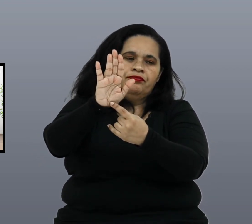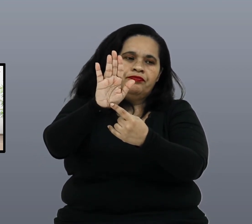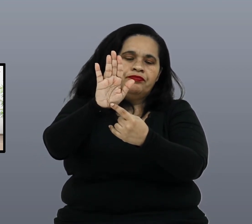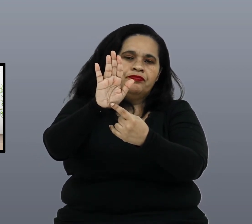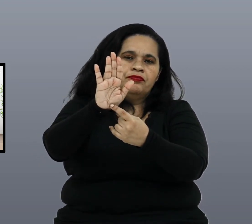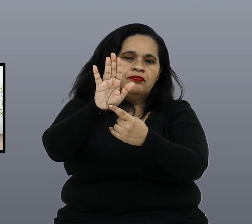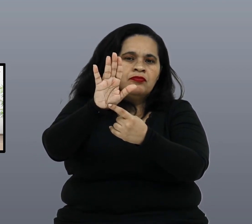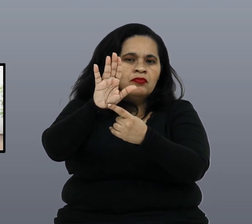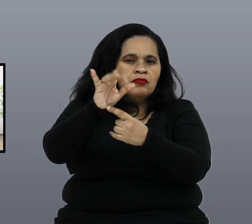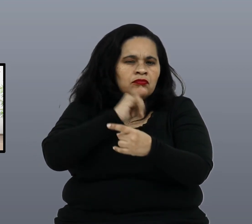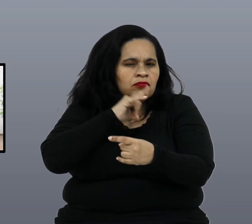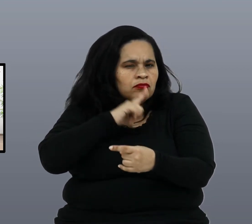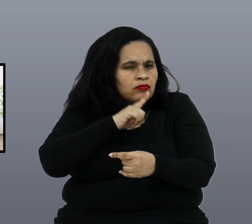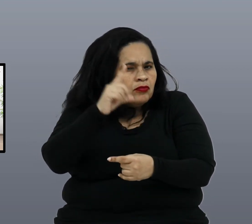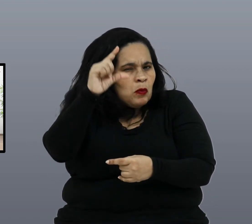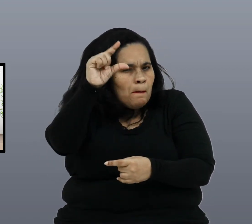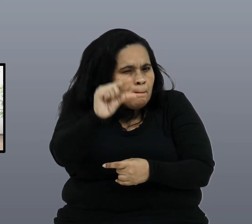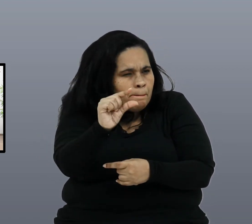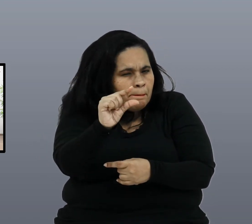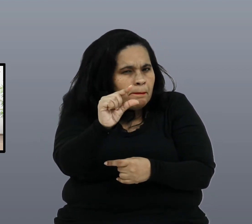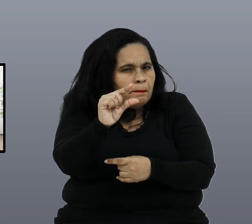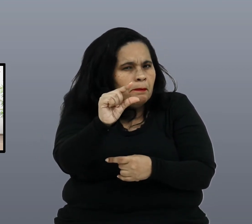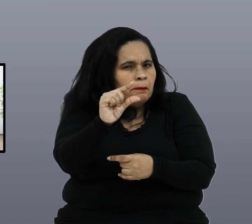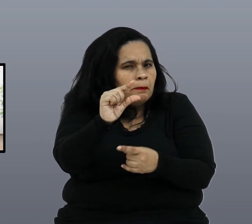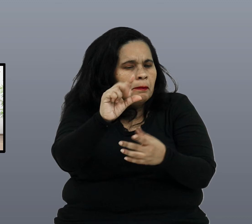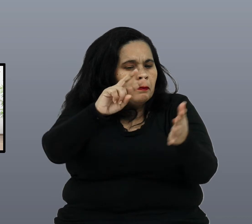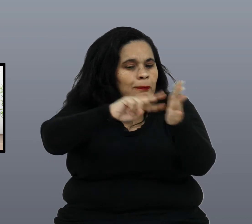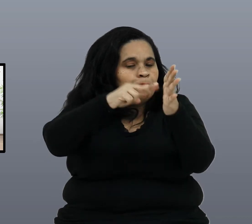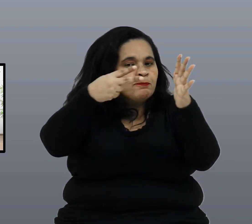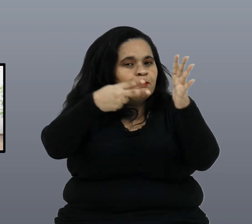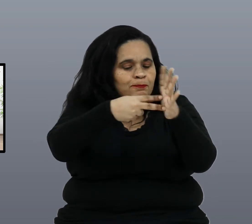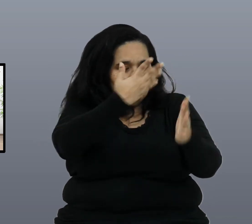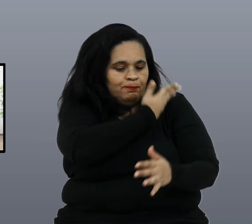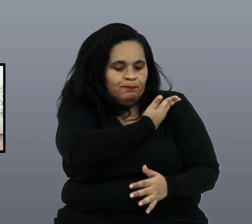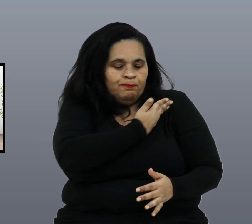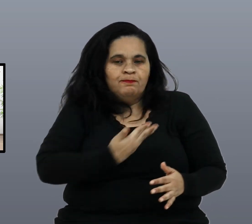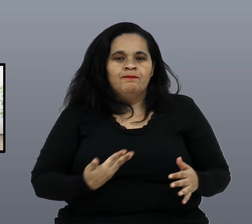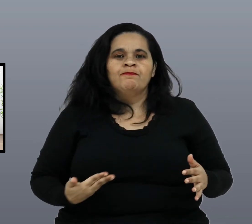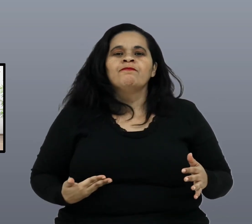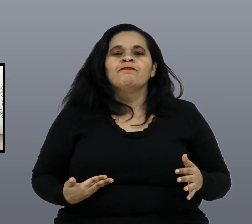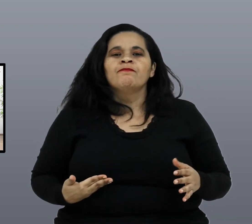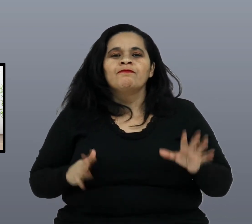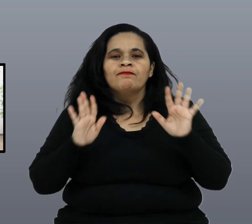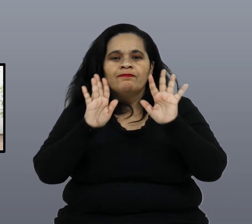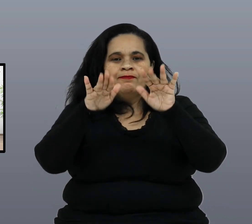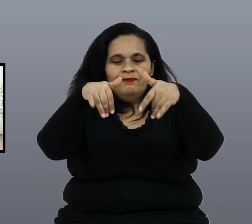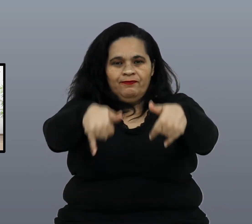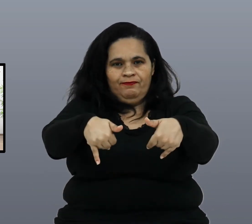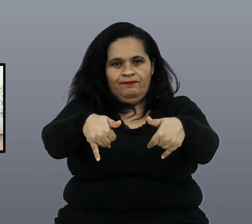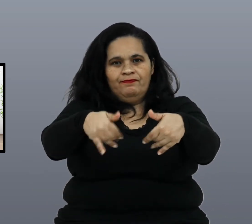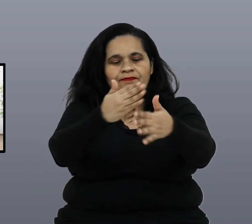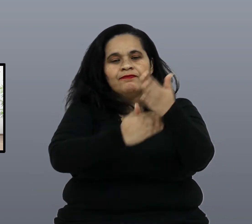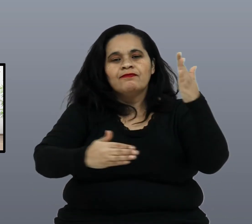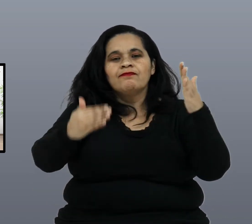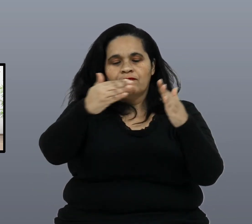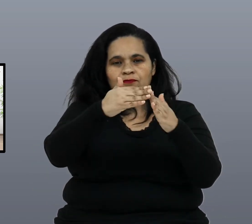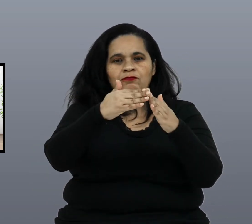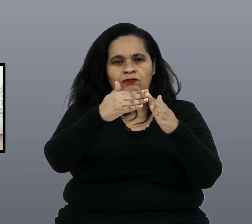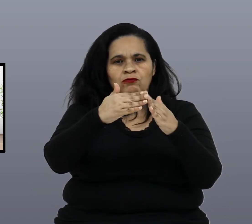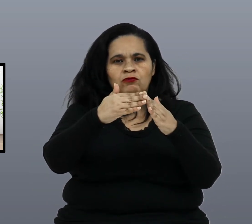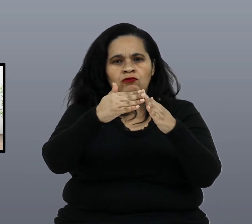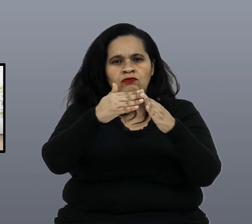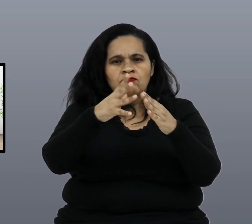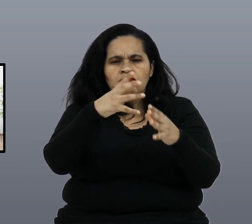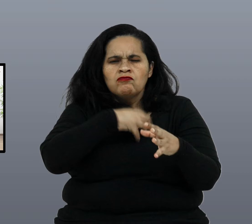um pequeno chifre que vai governar no final de tudo. E aqui, claramente, quando